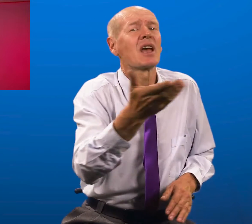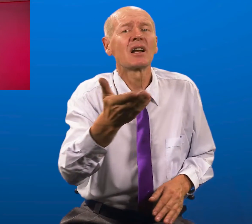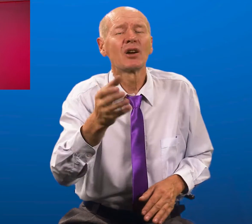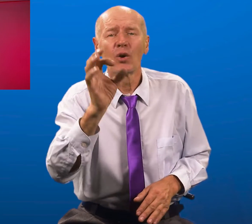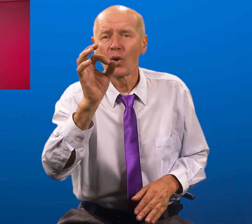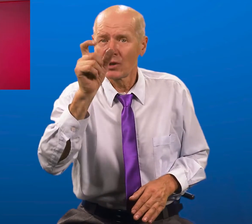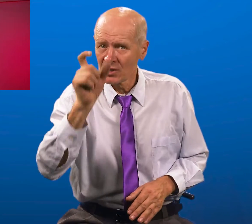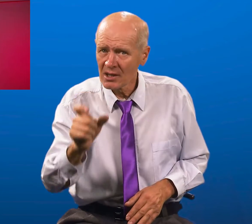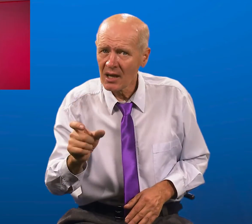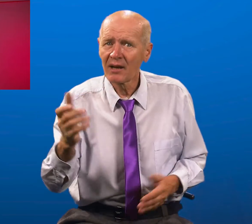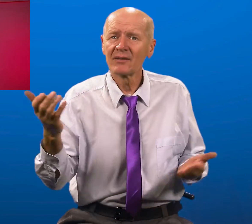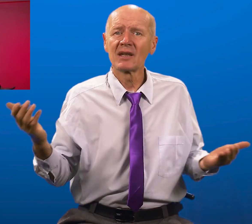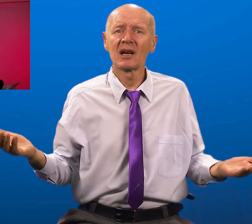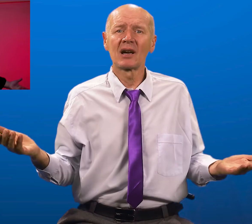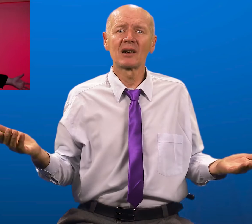о,